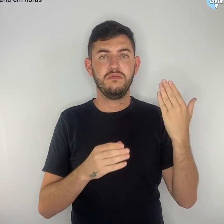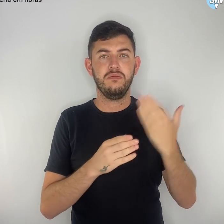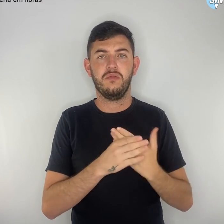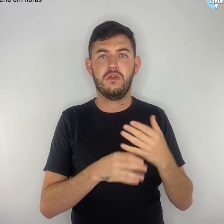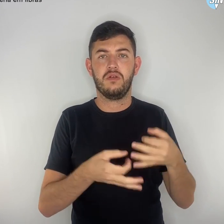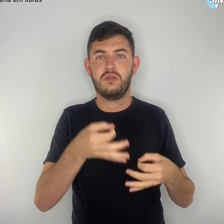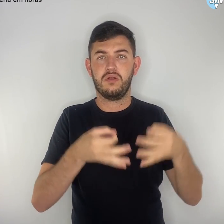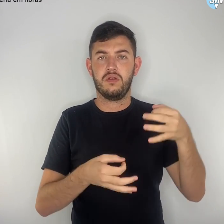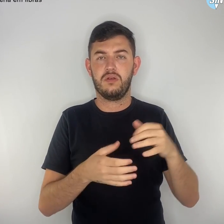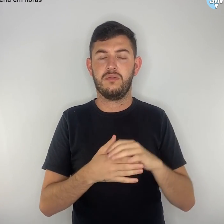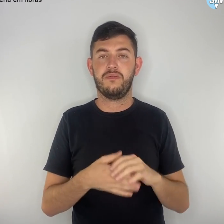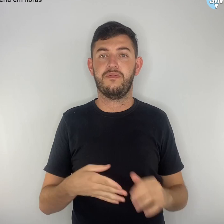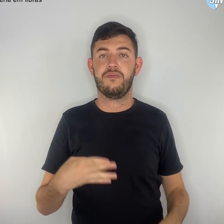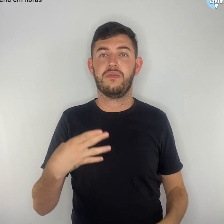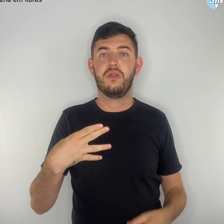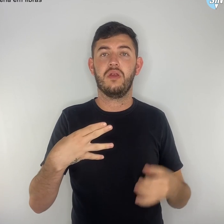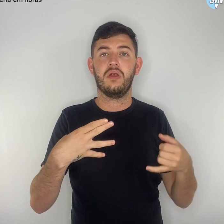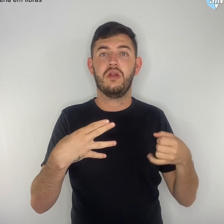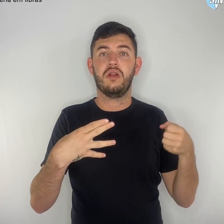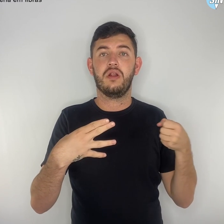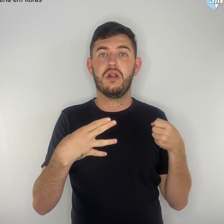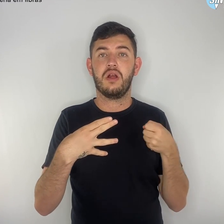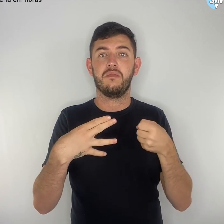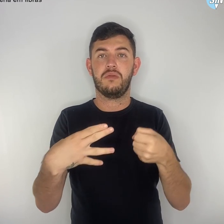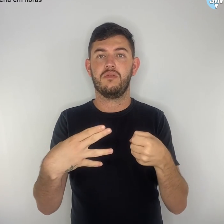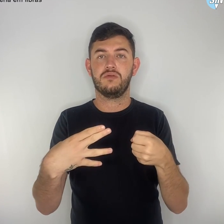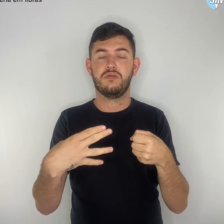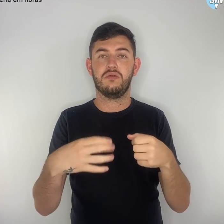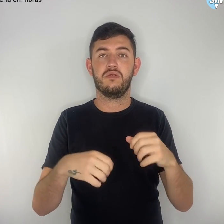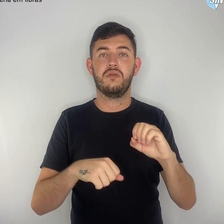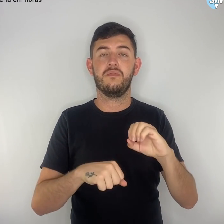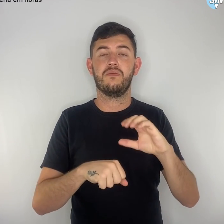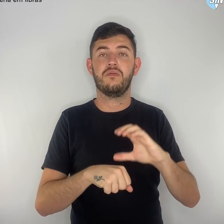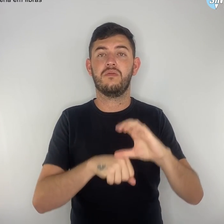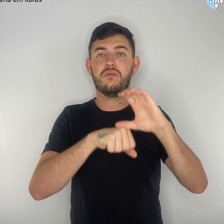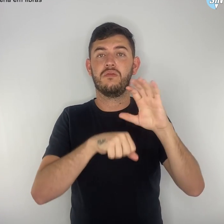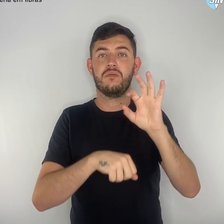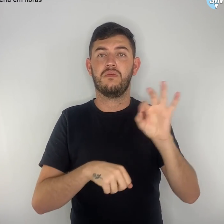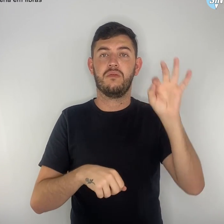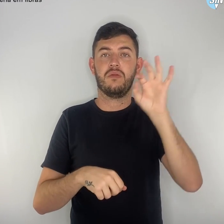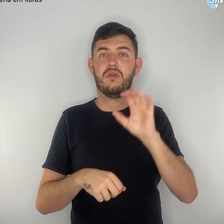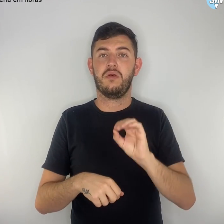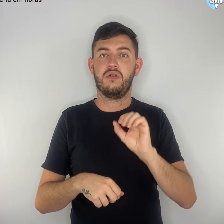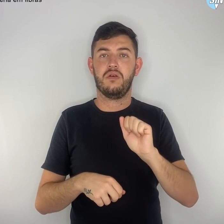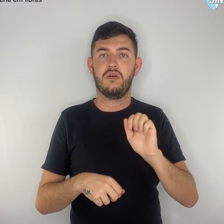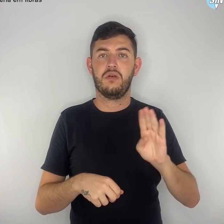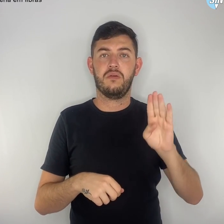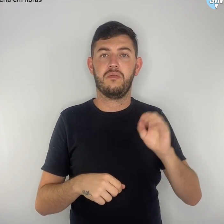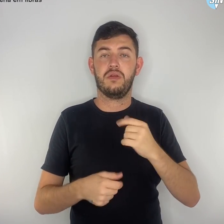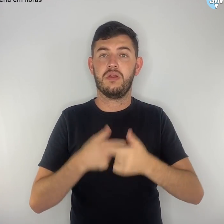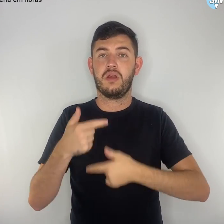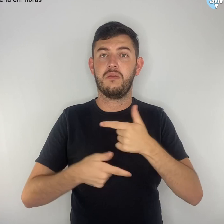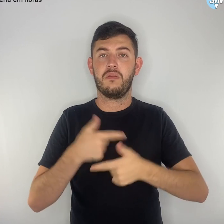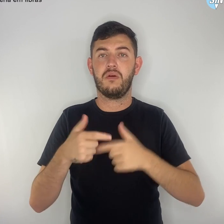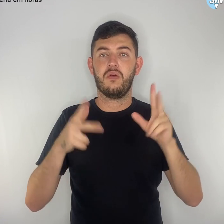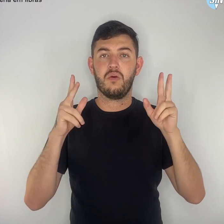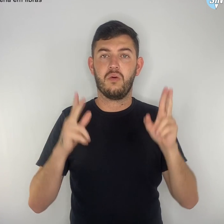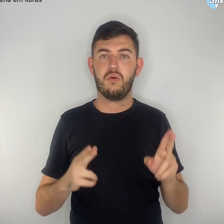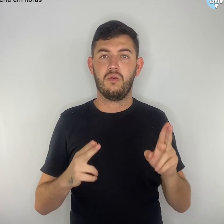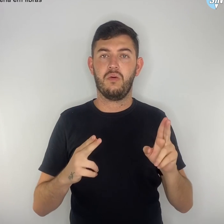da Ordem dos Advogados do Brasil atuou como amicus curiae, no caso,